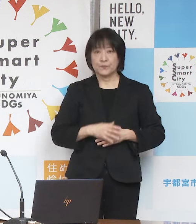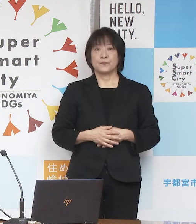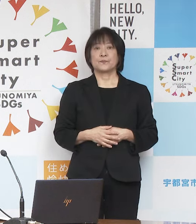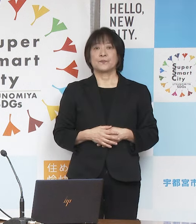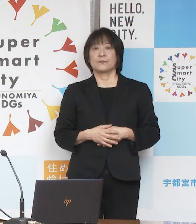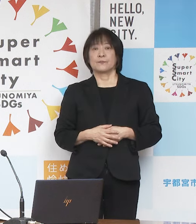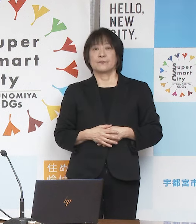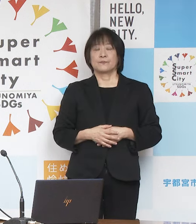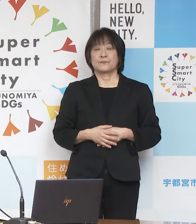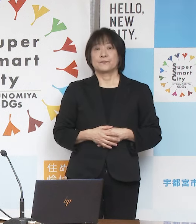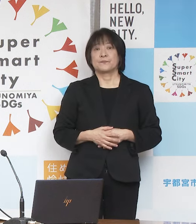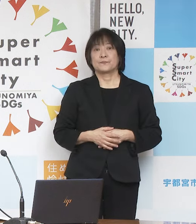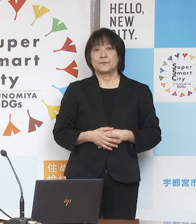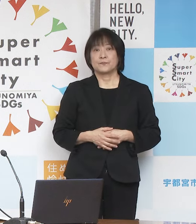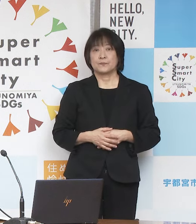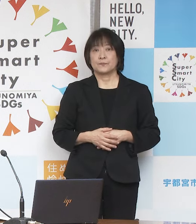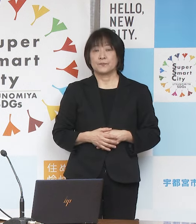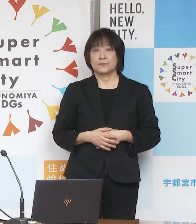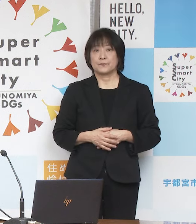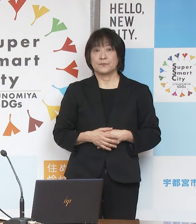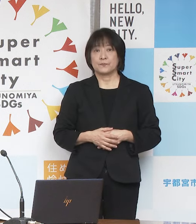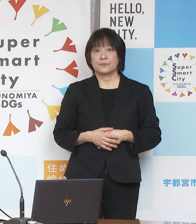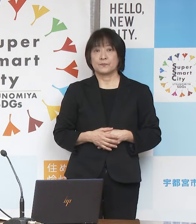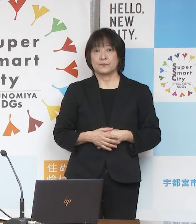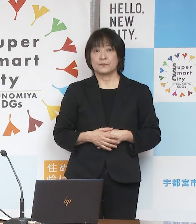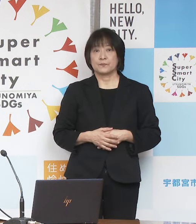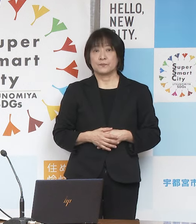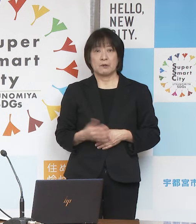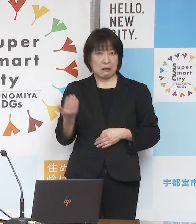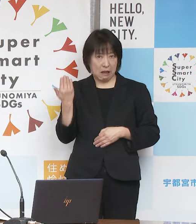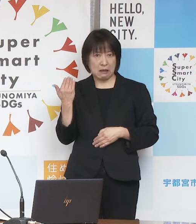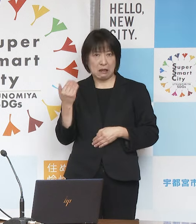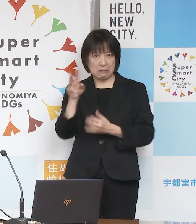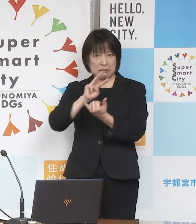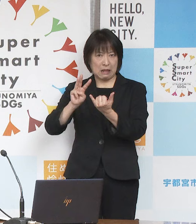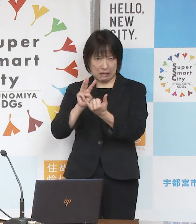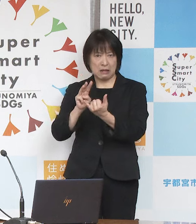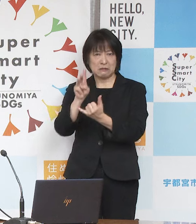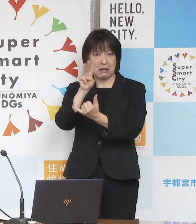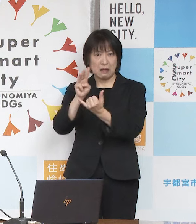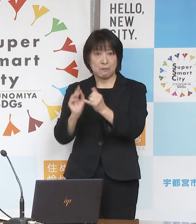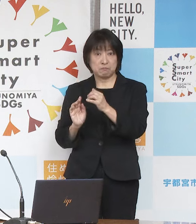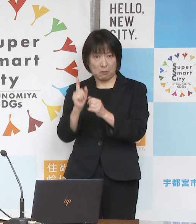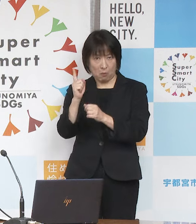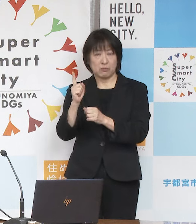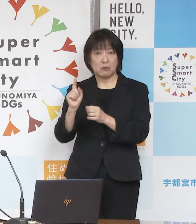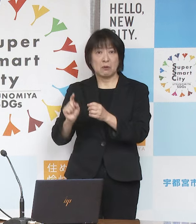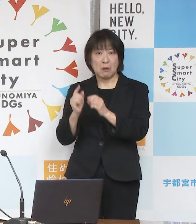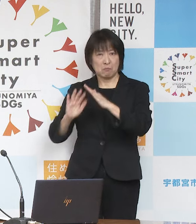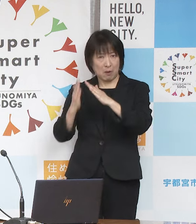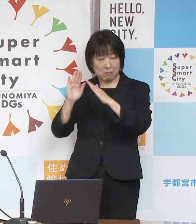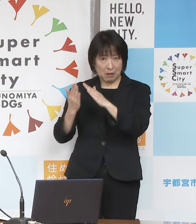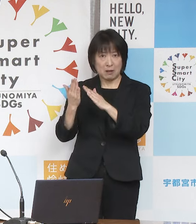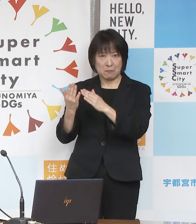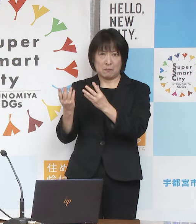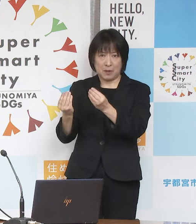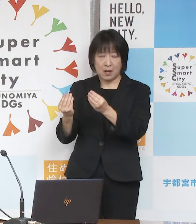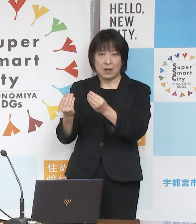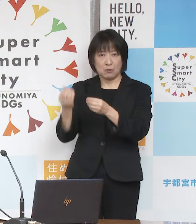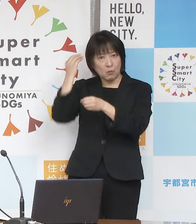まずあの過去の災害等を踏まえてということでありますけどもまそれら